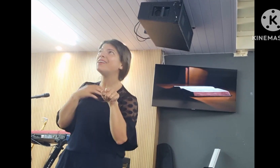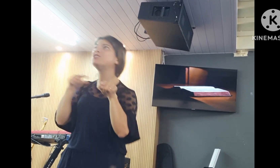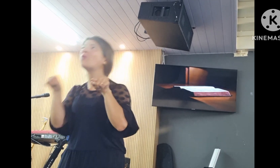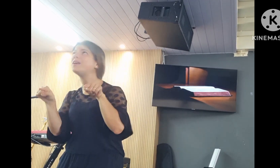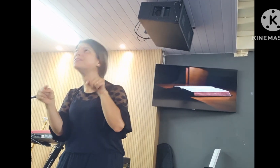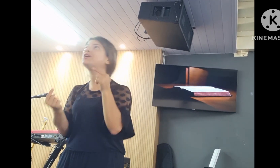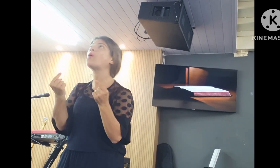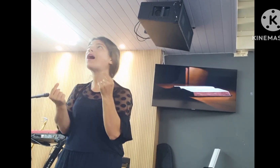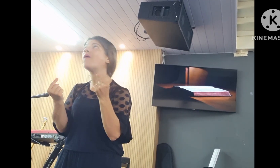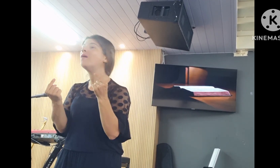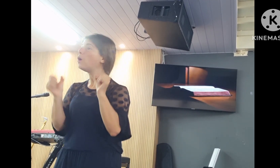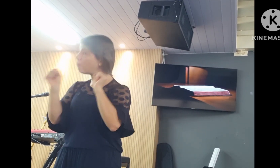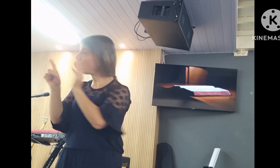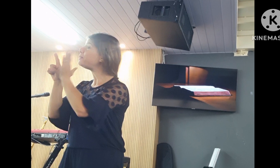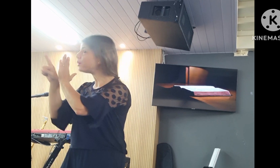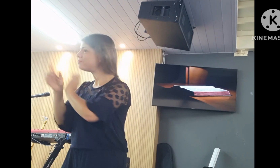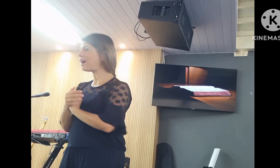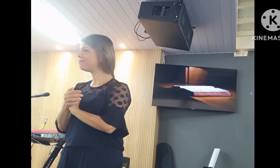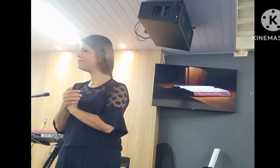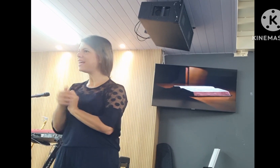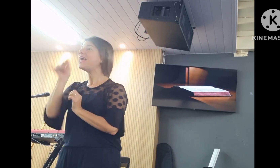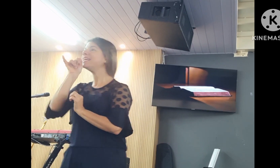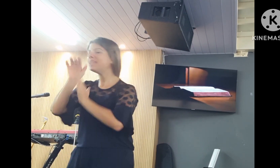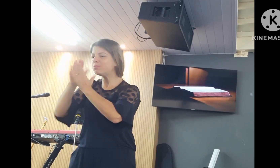você fazer o seu melhor.